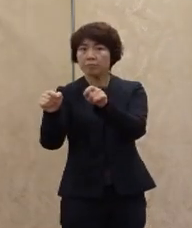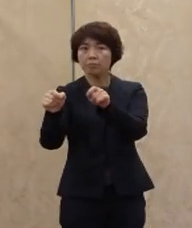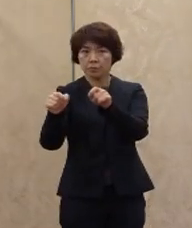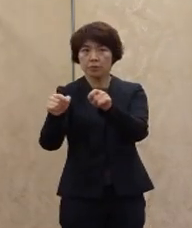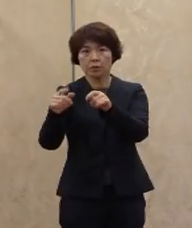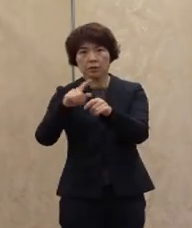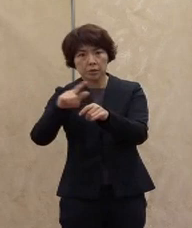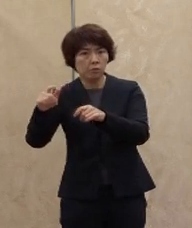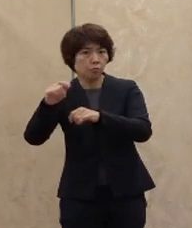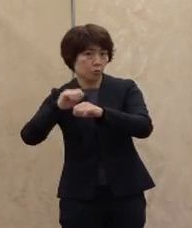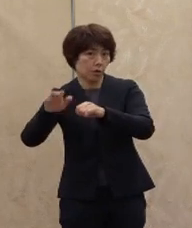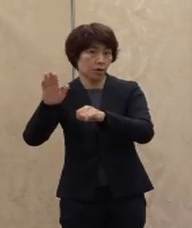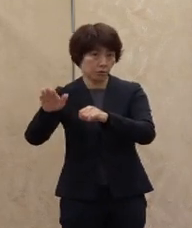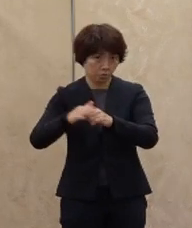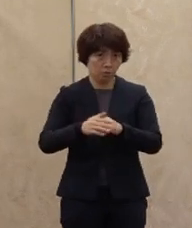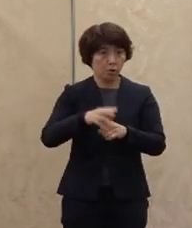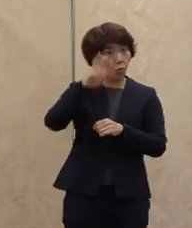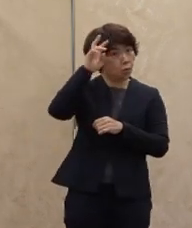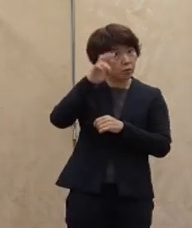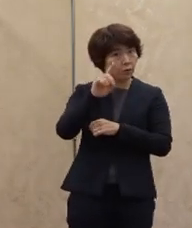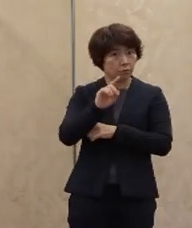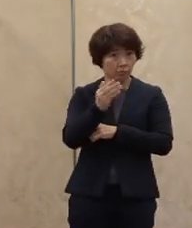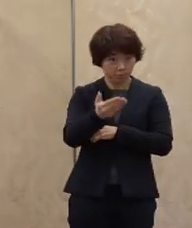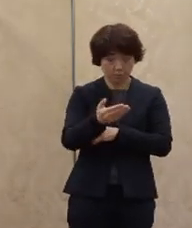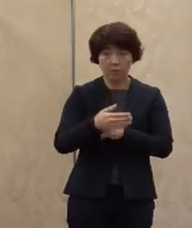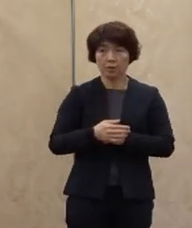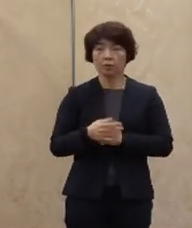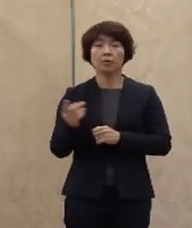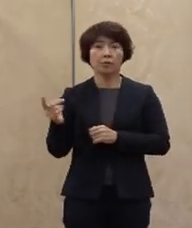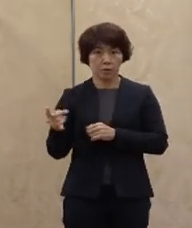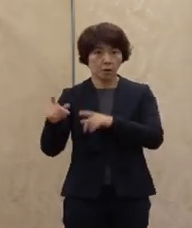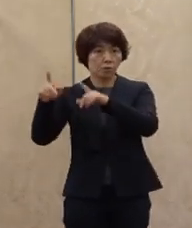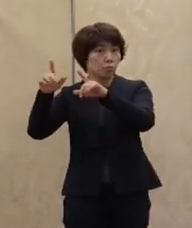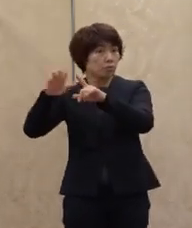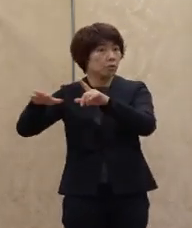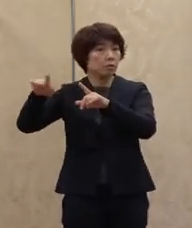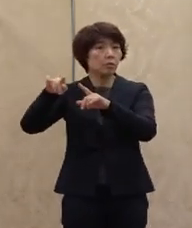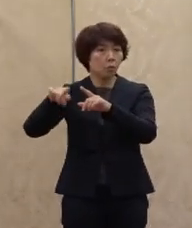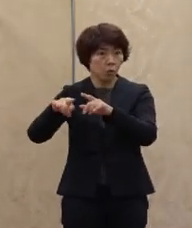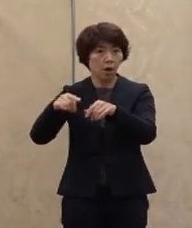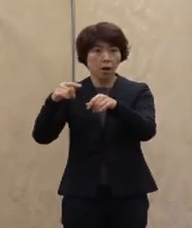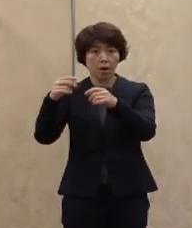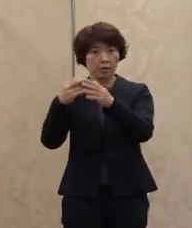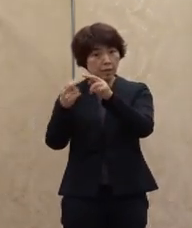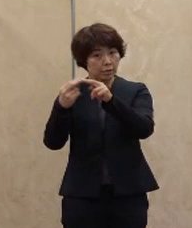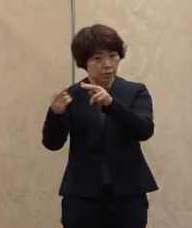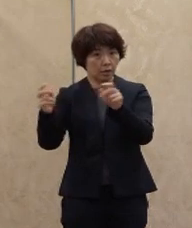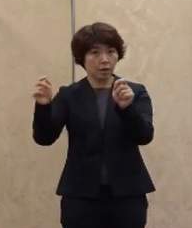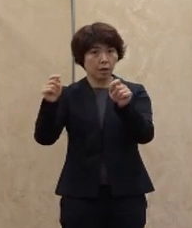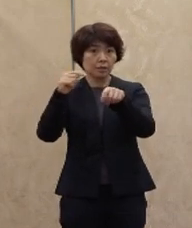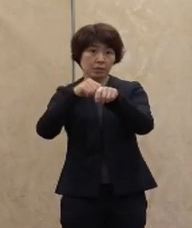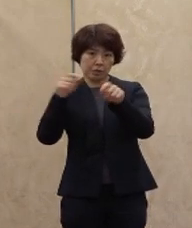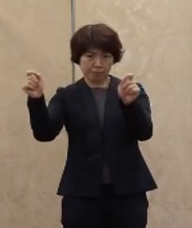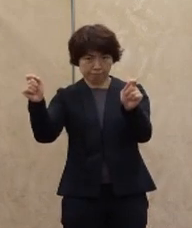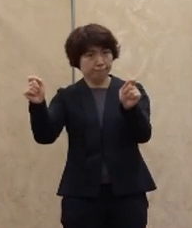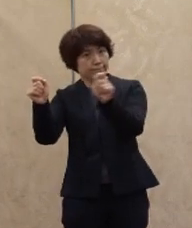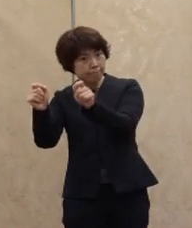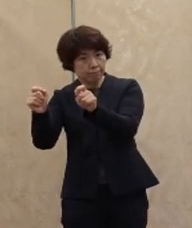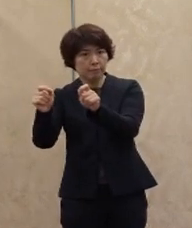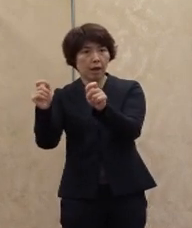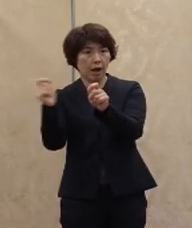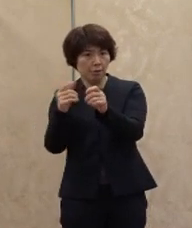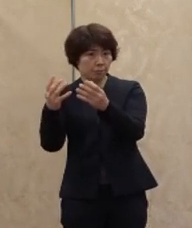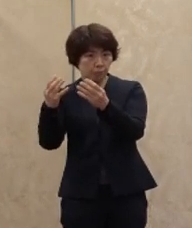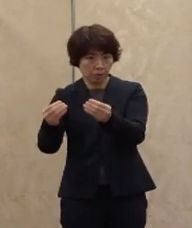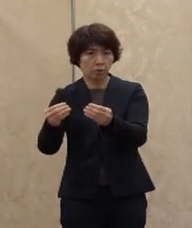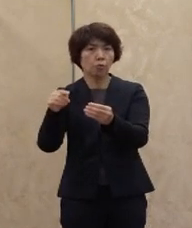う鉄道会社への要請のお考えとかありますでしょうか。 首都圏においての終電の切り上げはもともと決まってたところで、それ